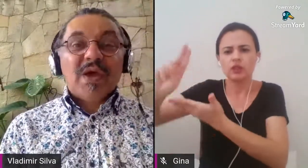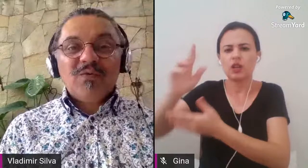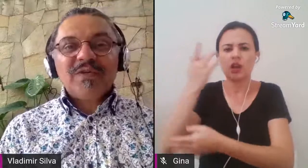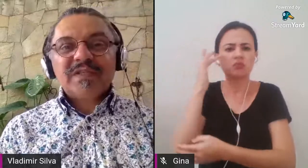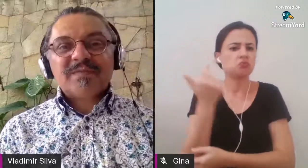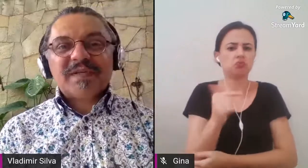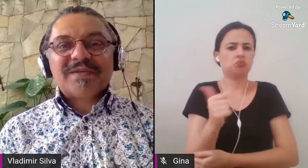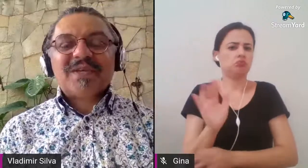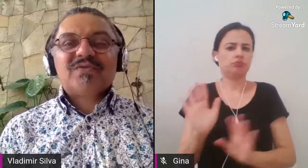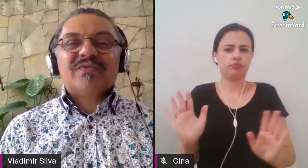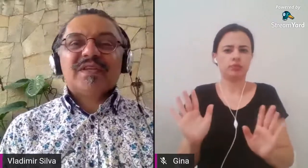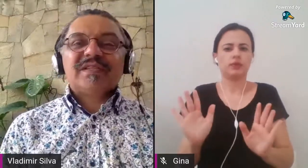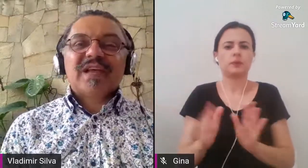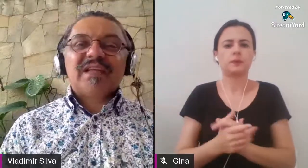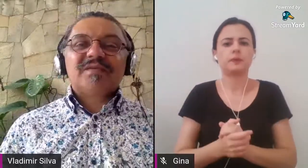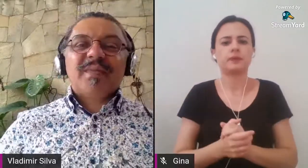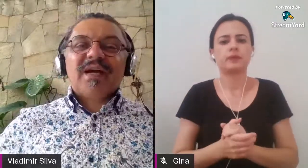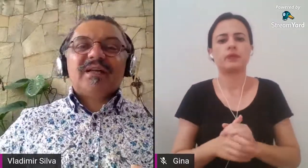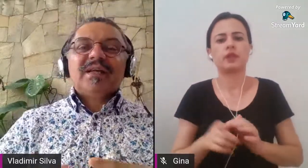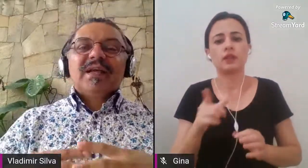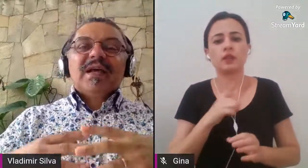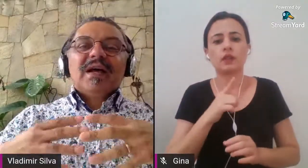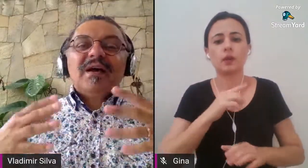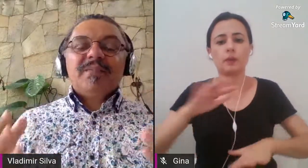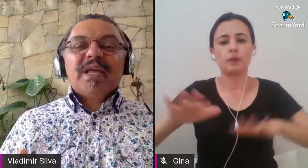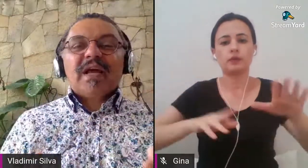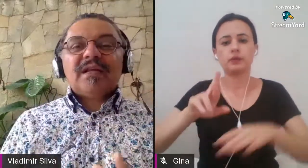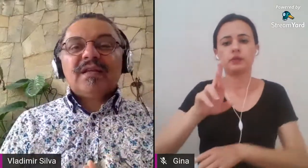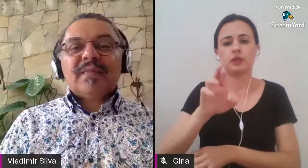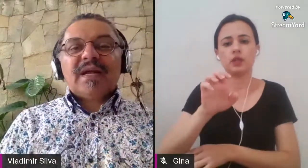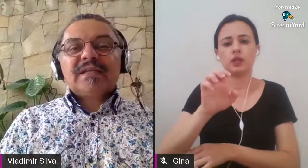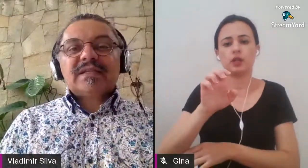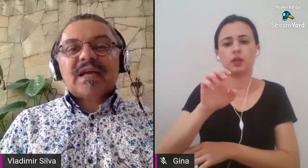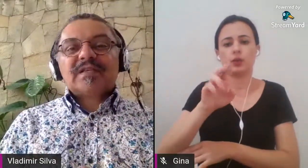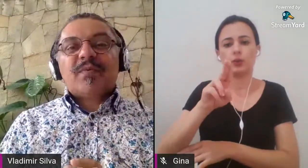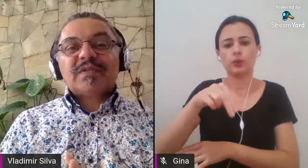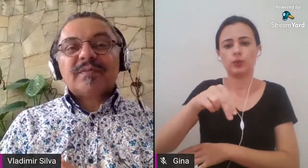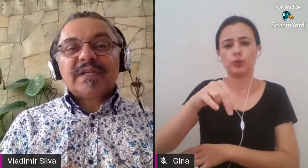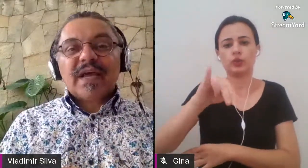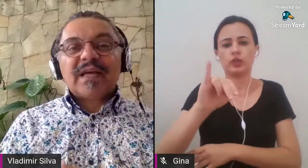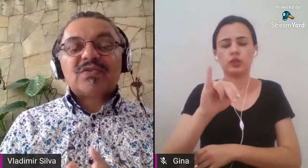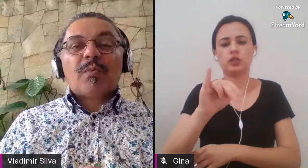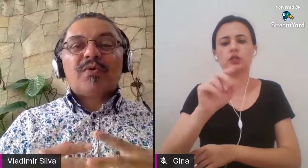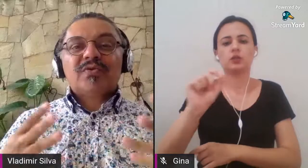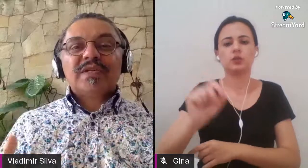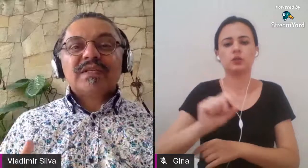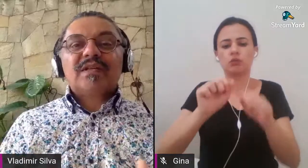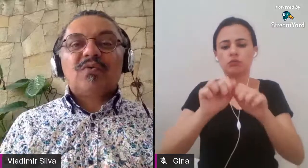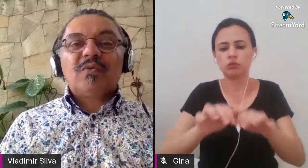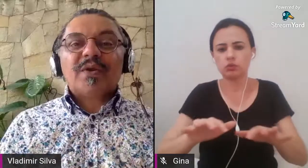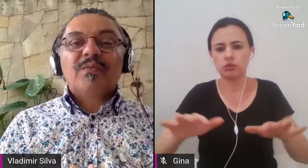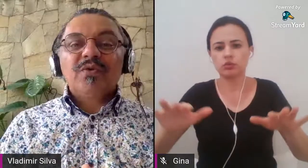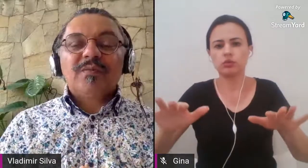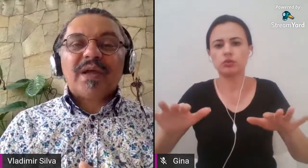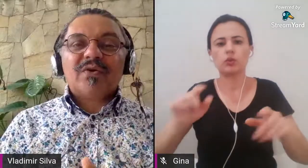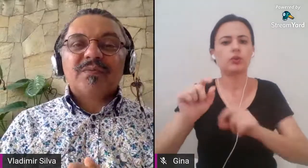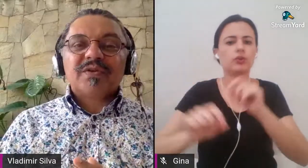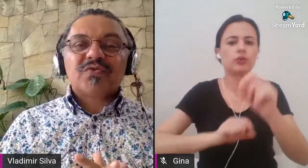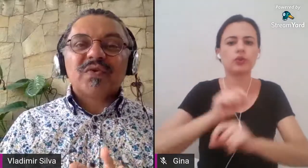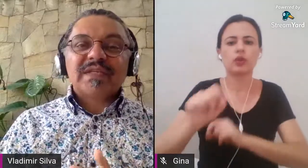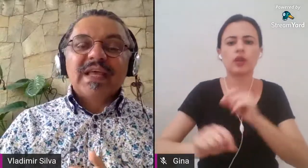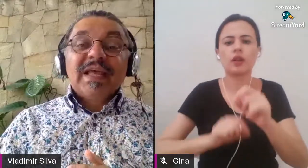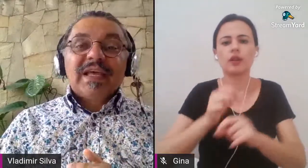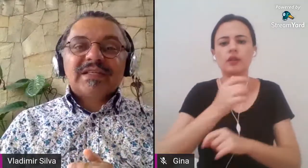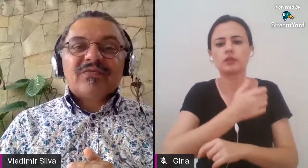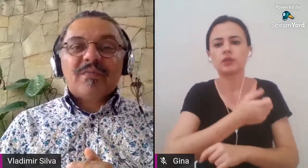do movimento Reúne, de expansão das universidades, para ampliar ainda mais as possibilidades, oportunizando a um número muito